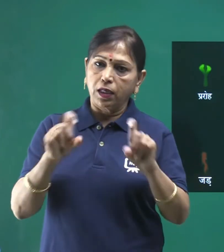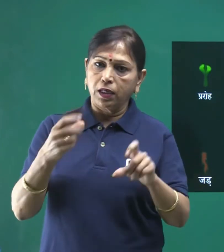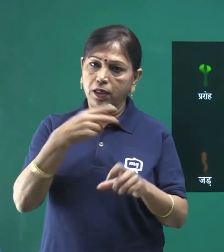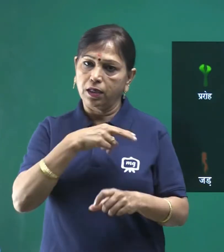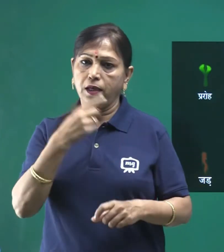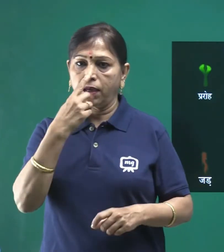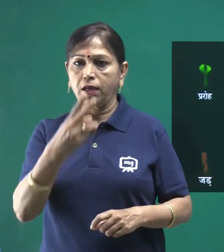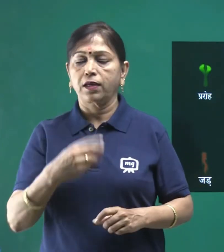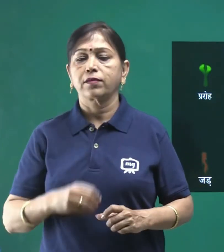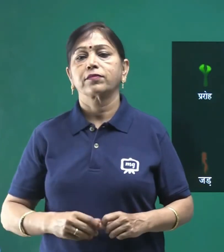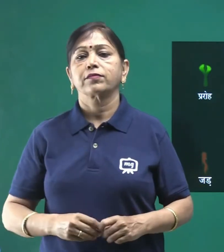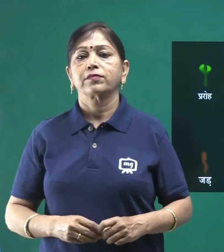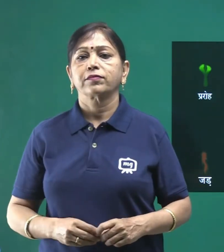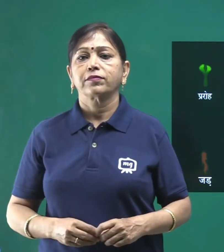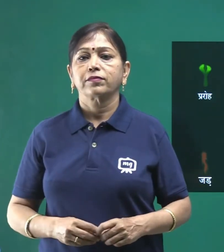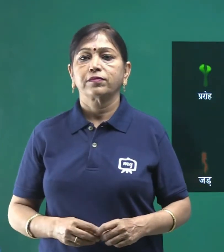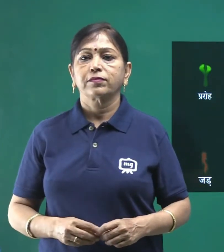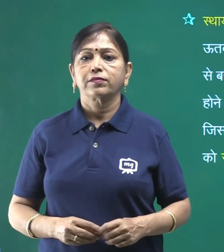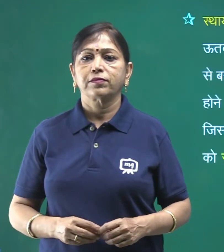है।